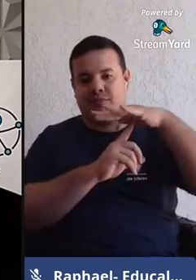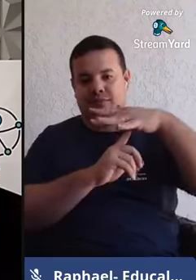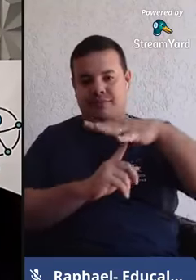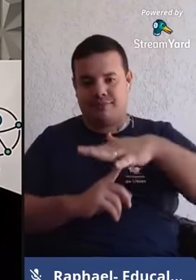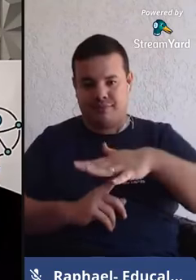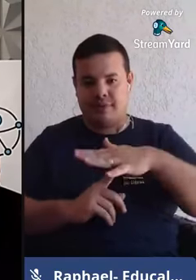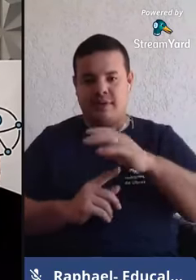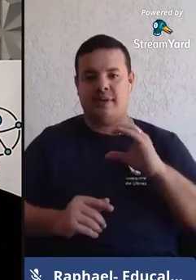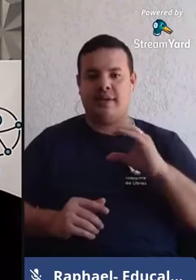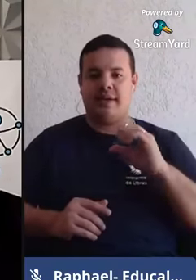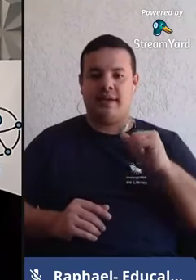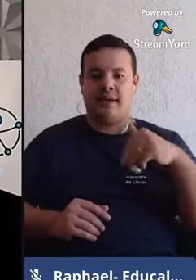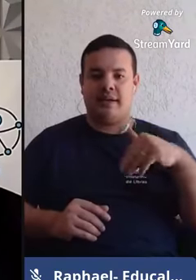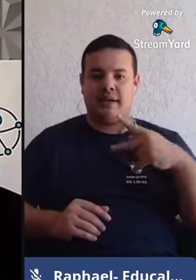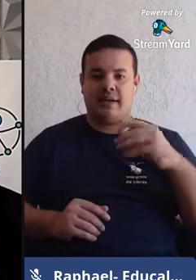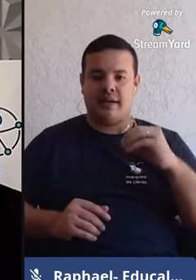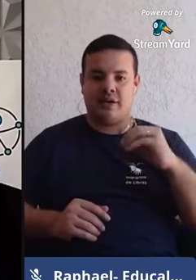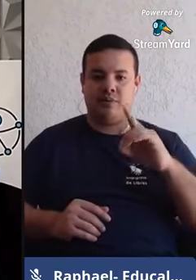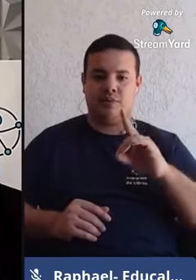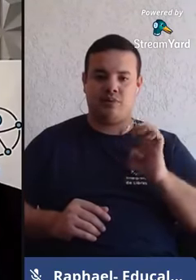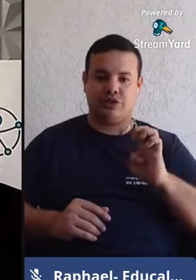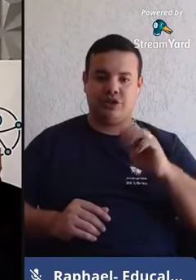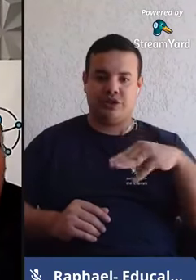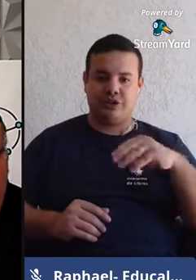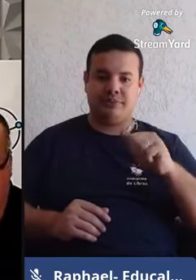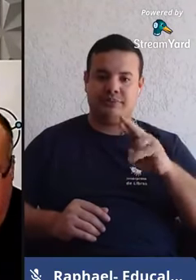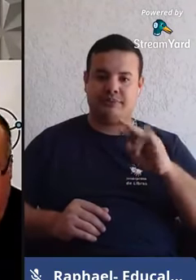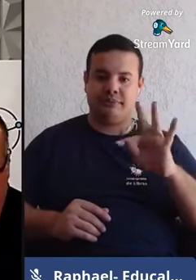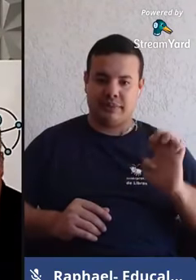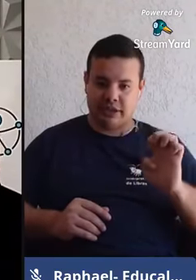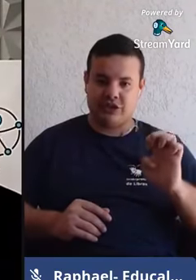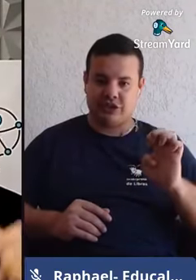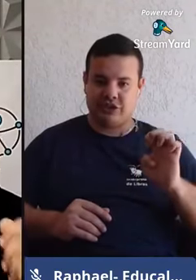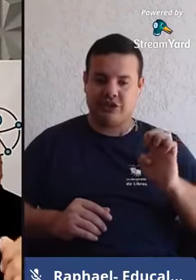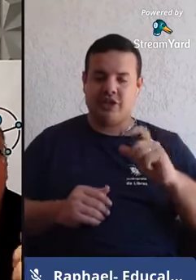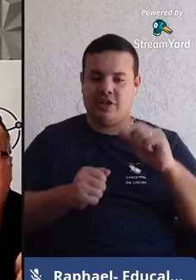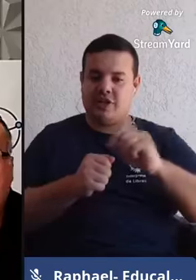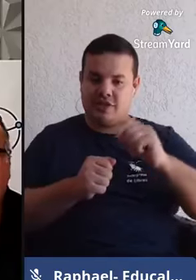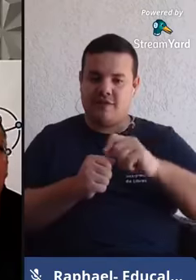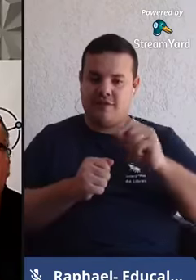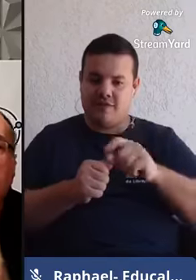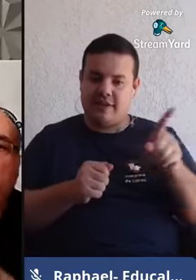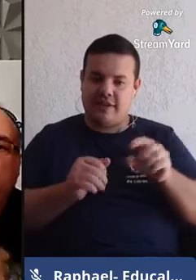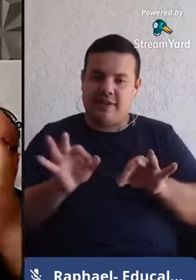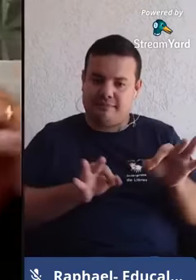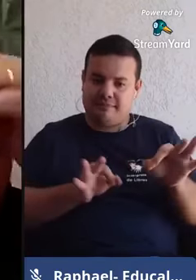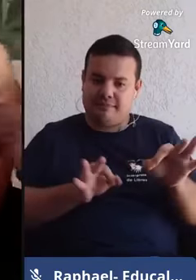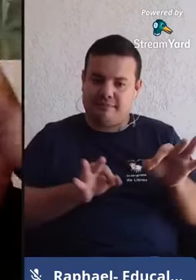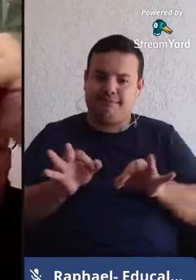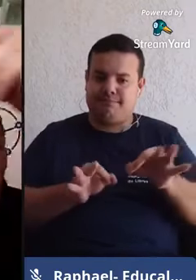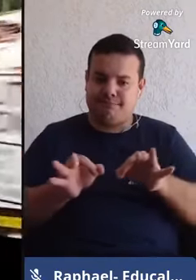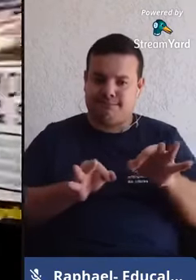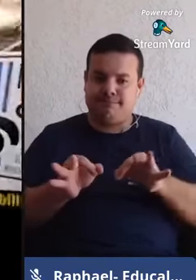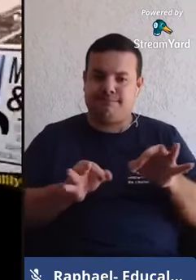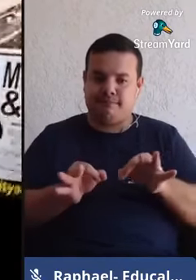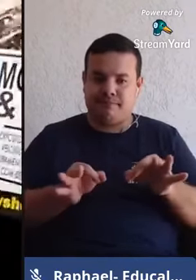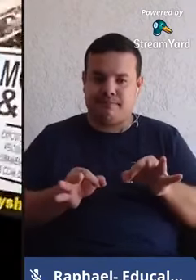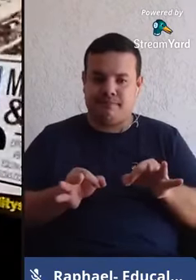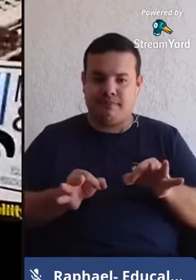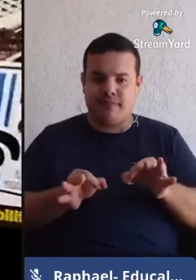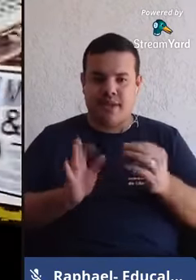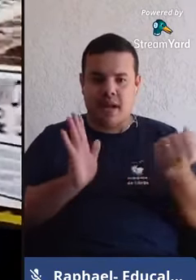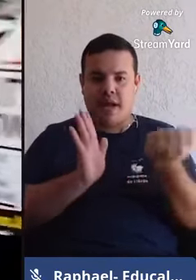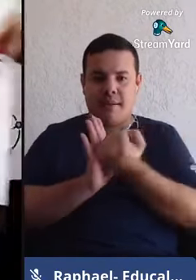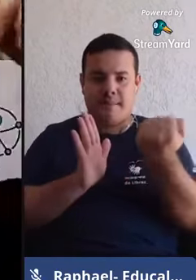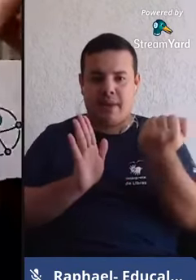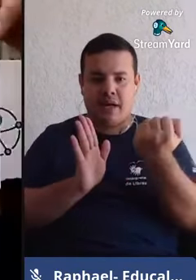pista de aterrissagem de aviões ali do Campo de Marte, do Parque de Material Aeronáutico de São Paulo. Aí a Mobility Show, o logotipo está aqui,